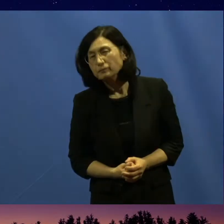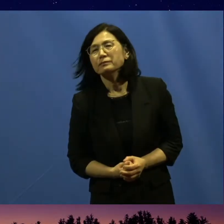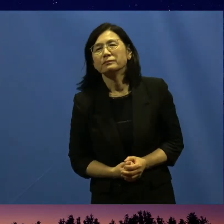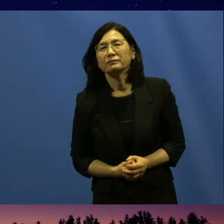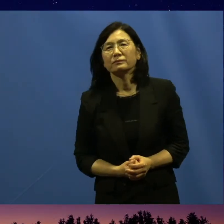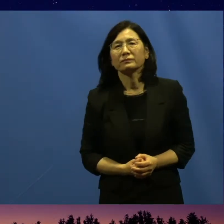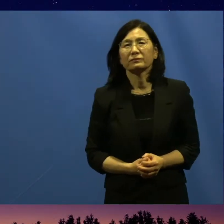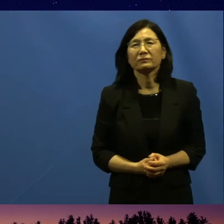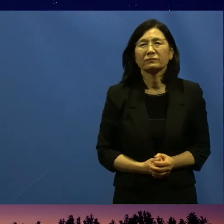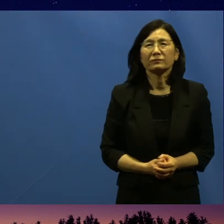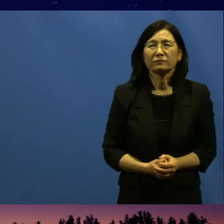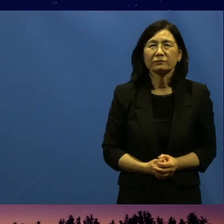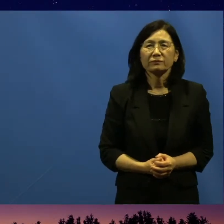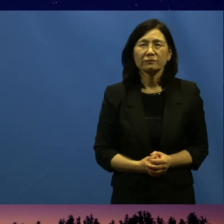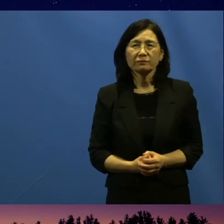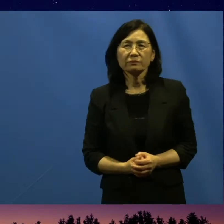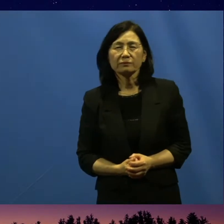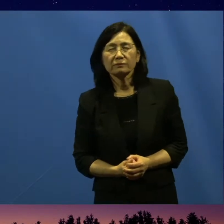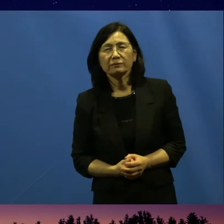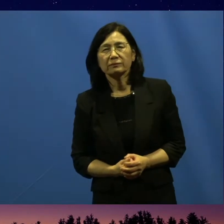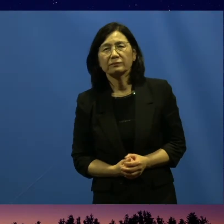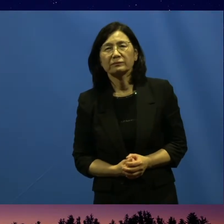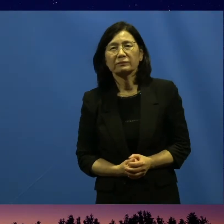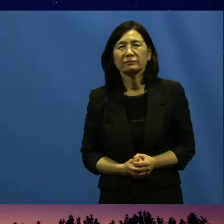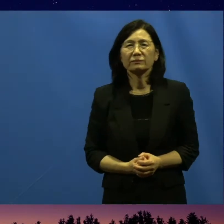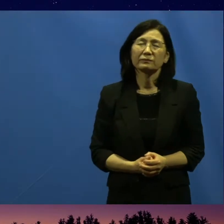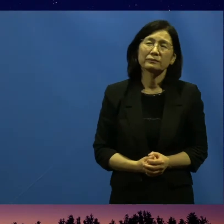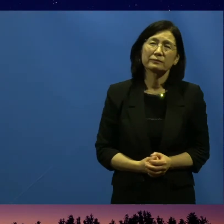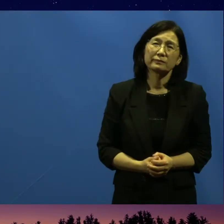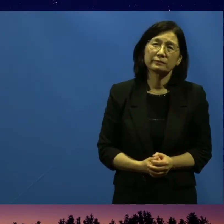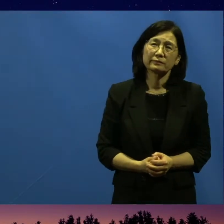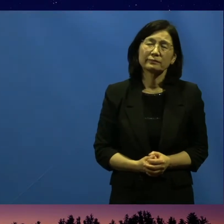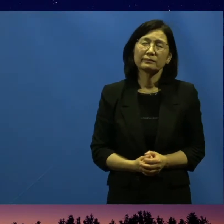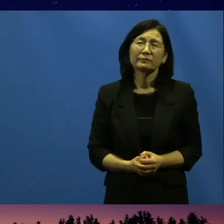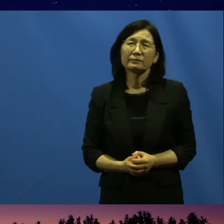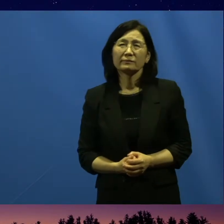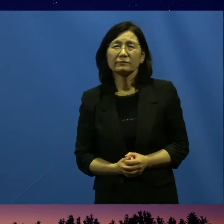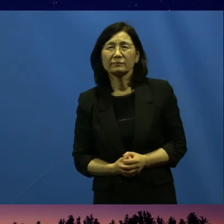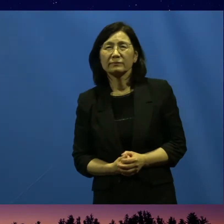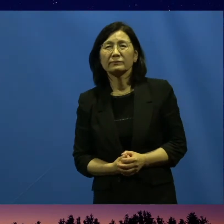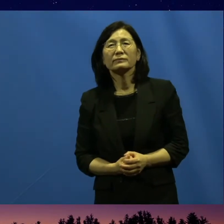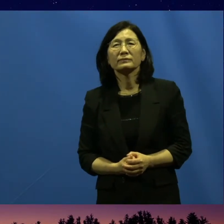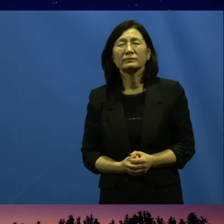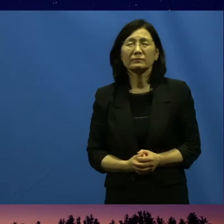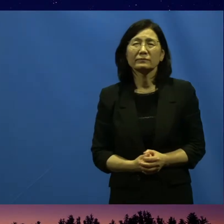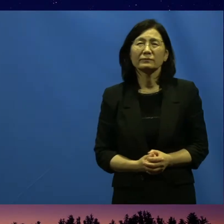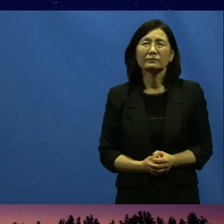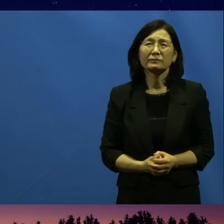보라 너희는 두려워 말고 보라 너희를 인도하는